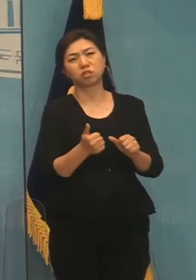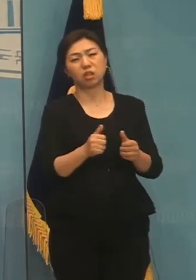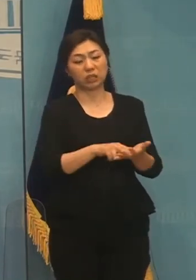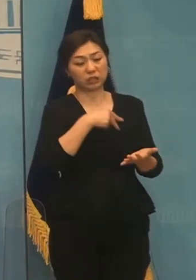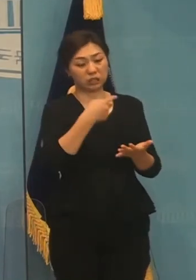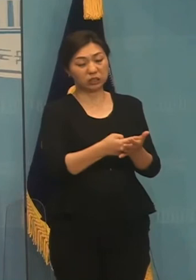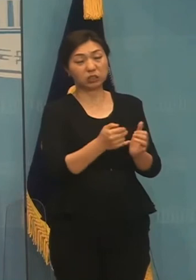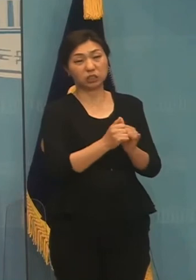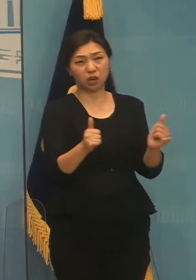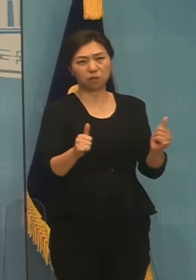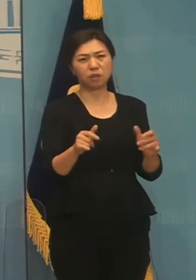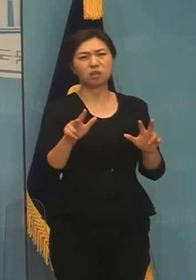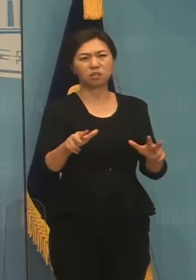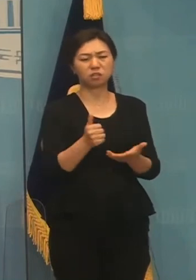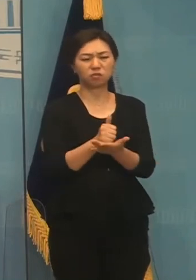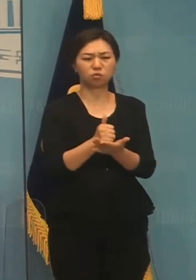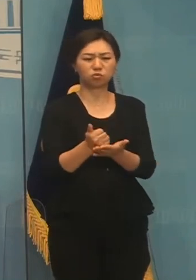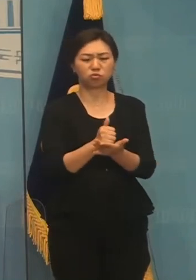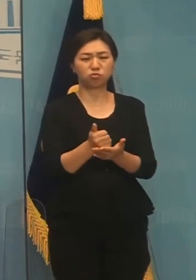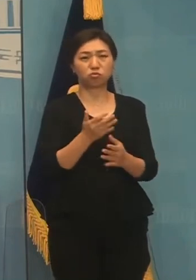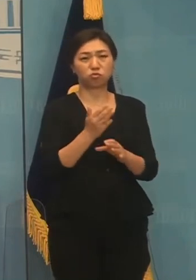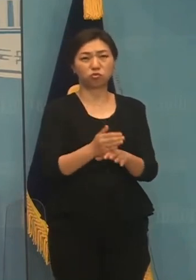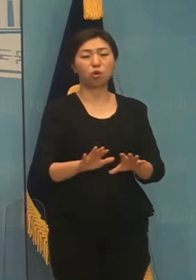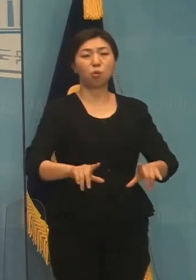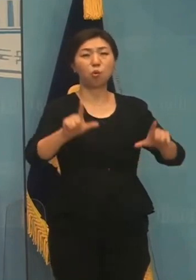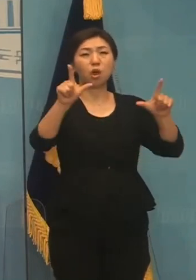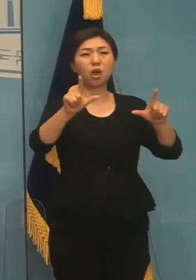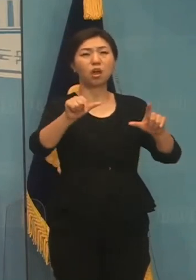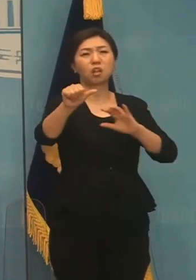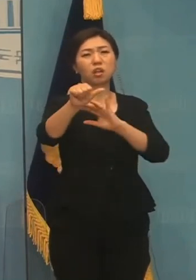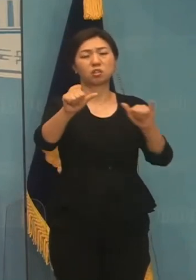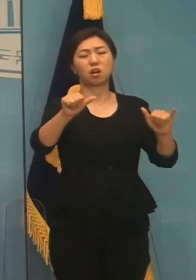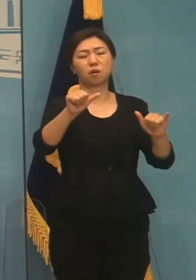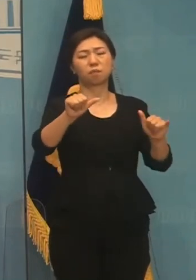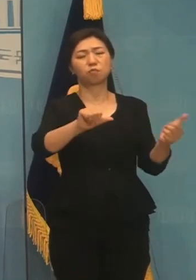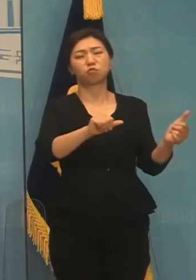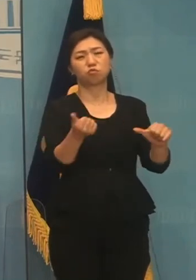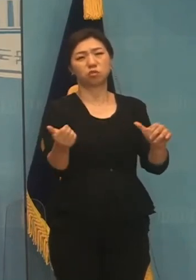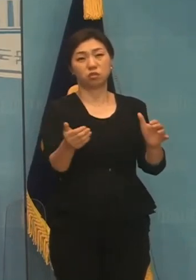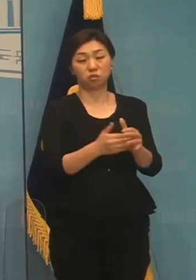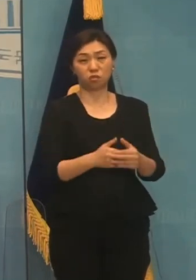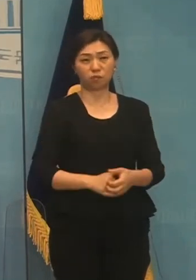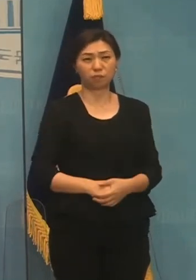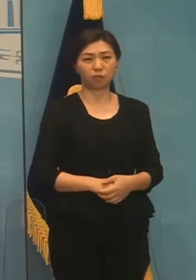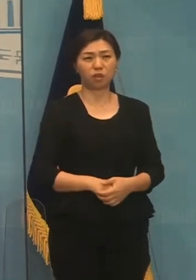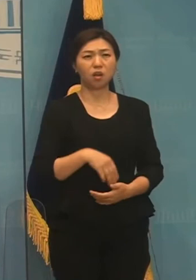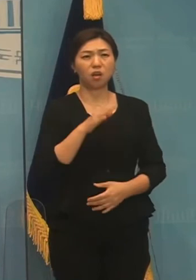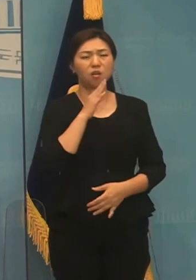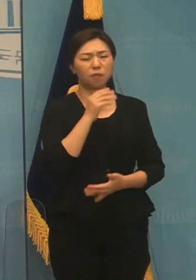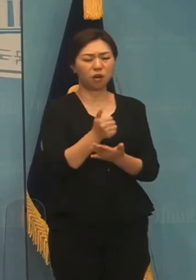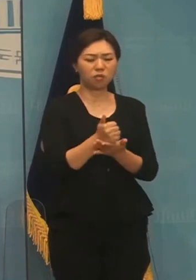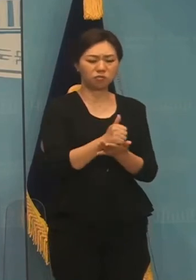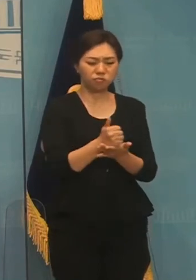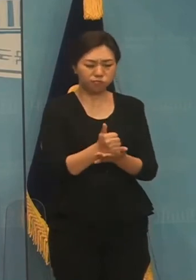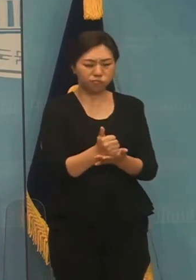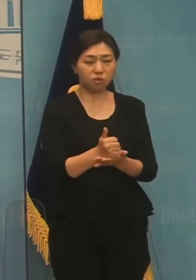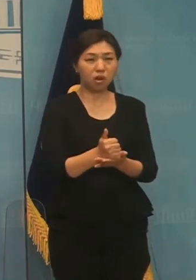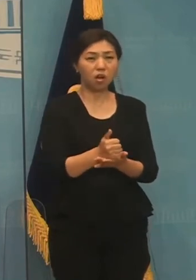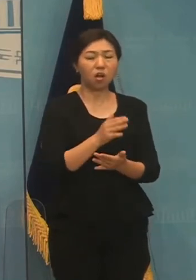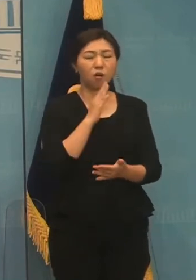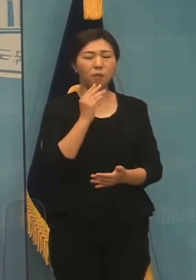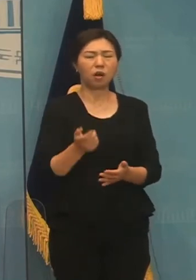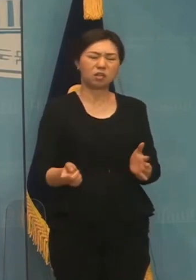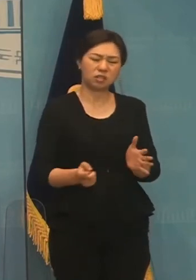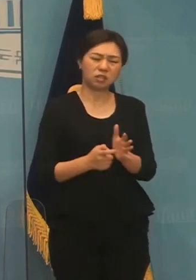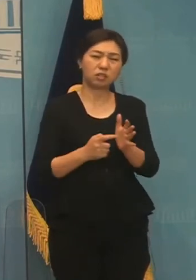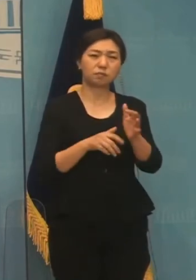있습니다. 올해에만 5명의 노동자가 숨졌습니다. 목숨이 왔다 갔다 하는 한시가 급한